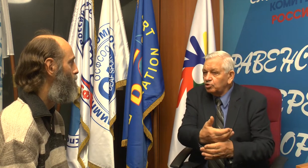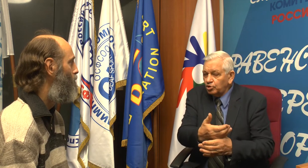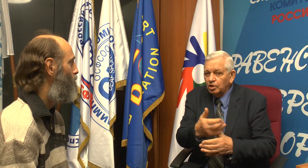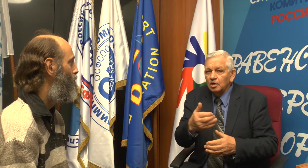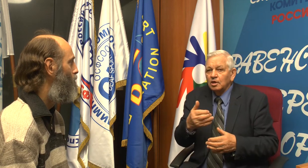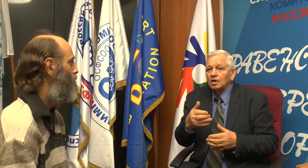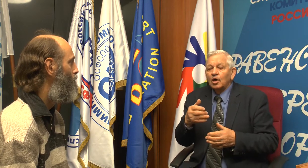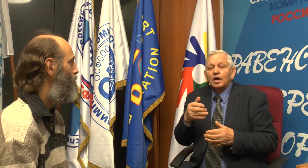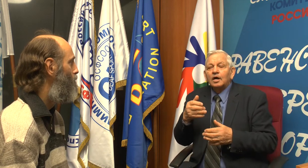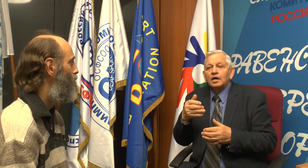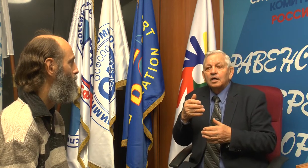помочь